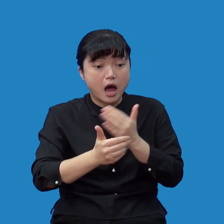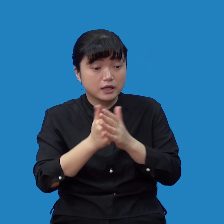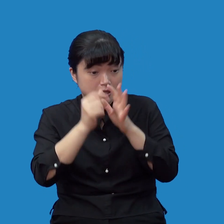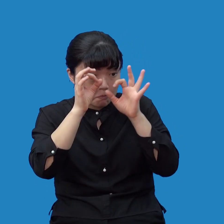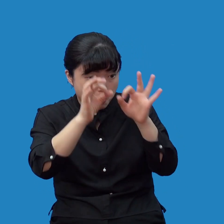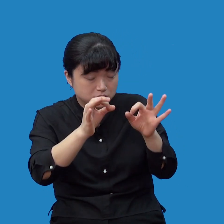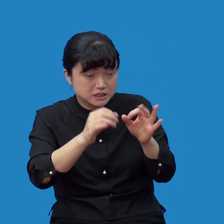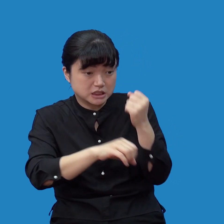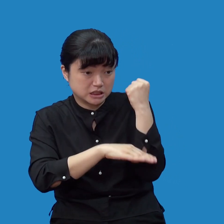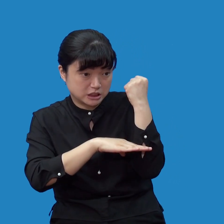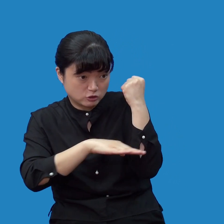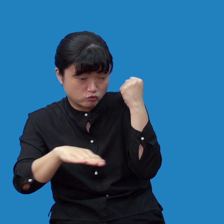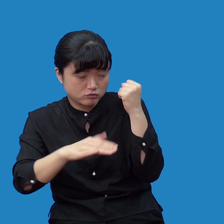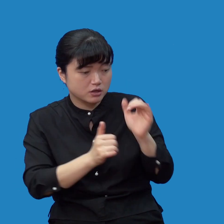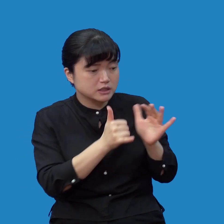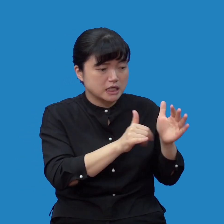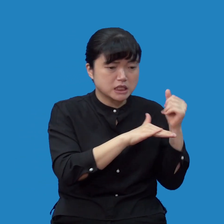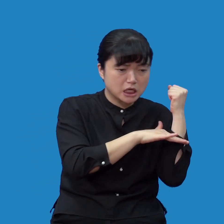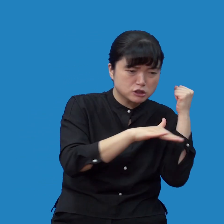기준은 다른 겁니다.